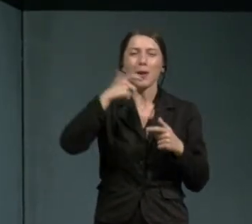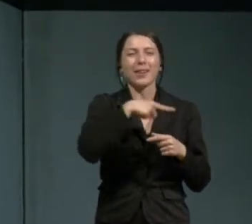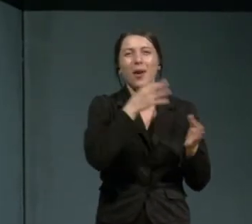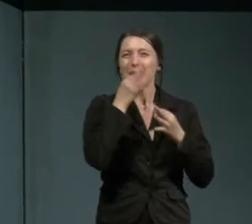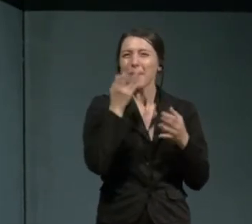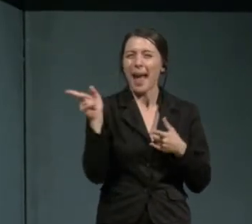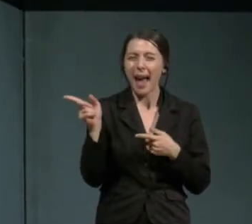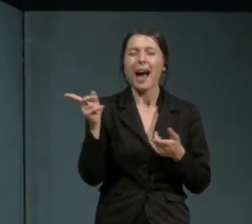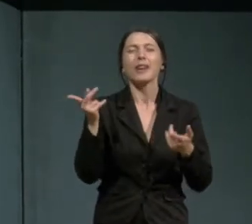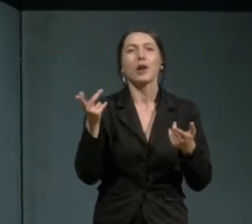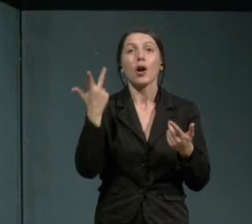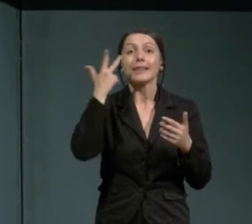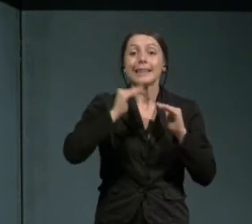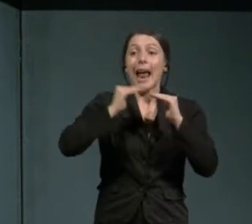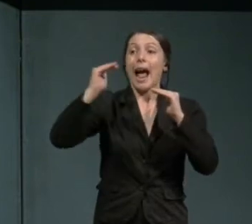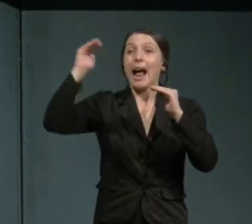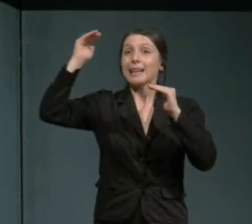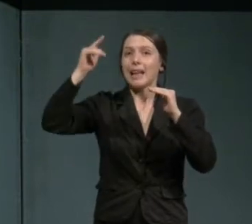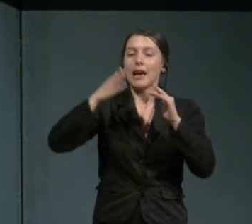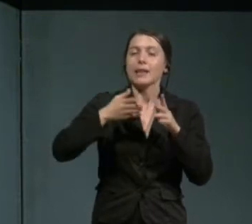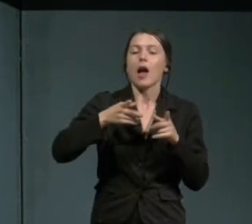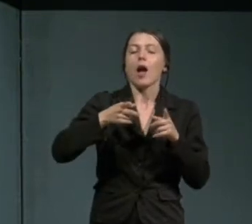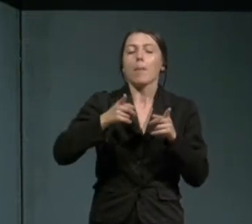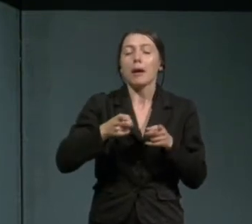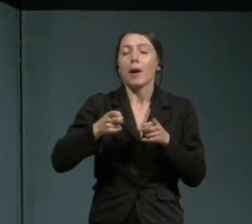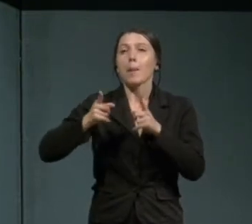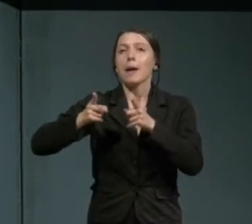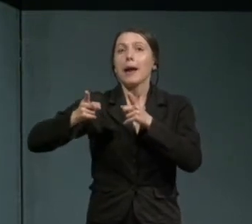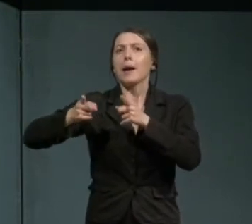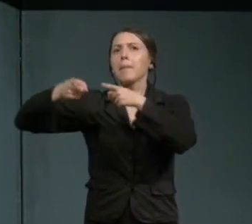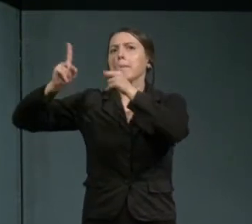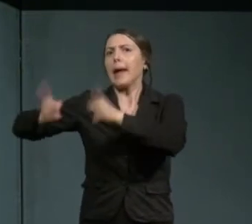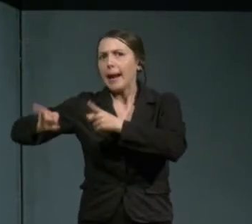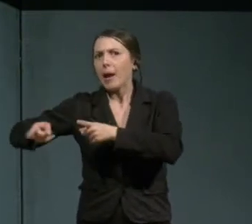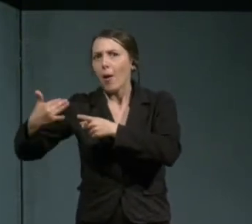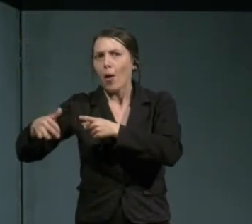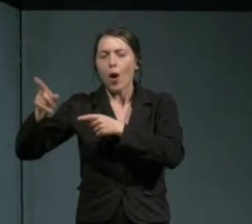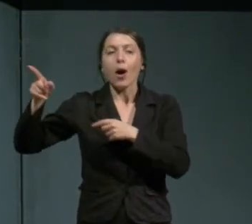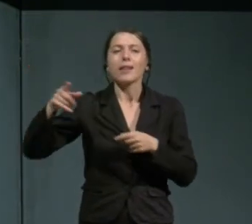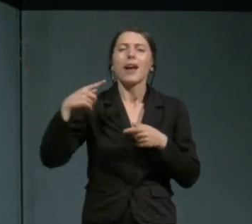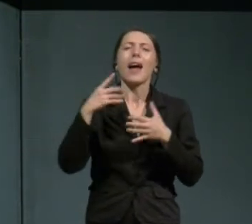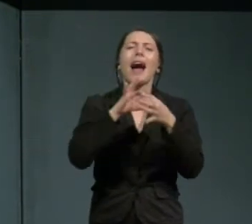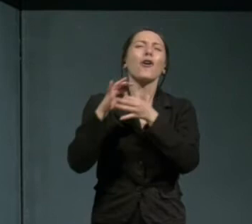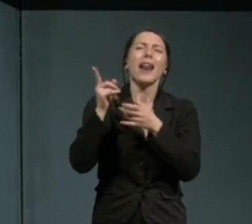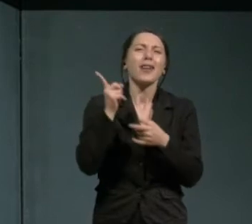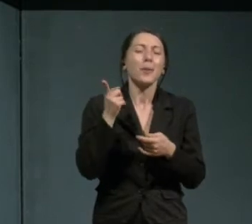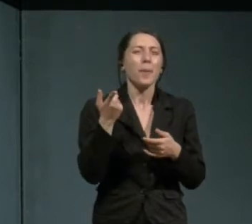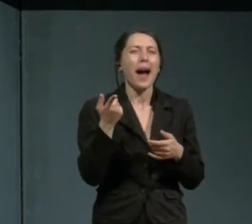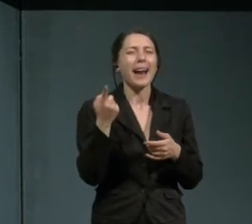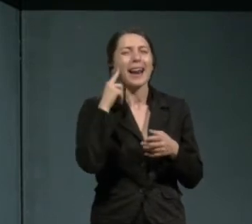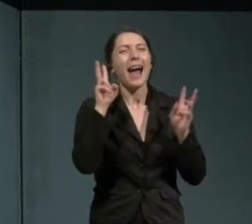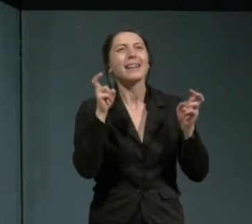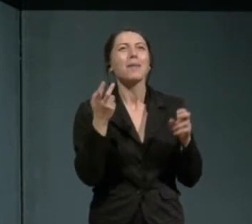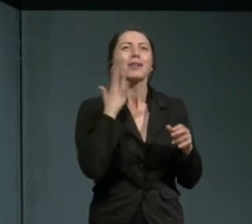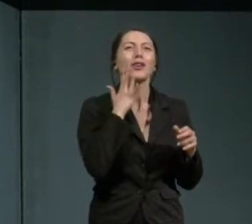diversi tipi di altezza sempre più pericoloso riconduce viene in tutto il discorso adolescenziale della sfida al